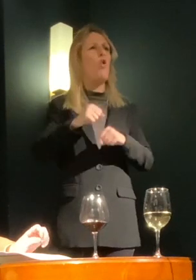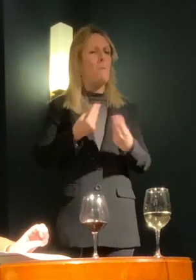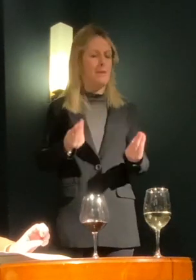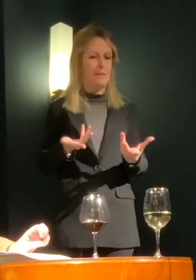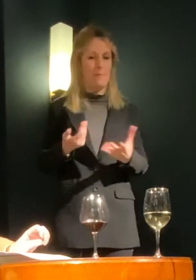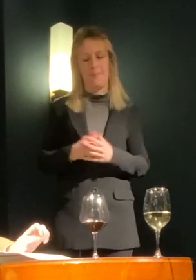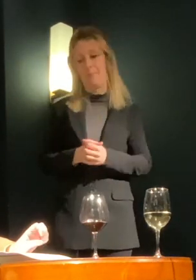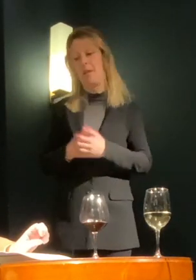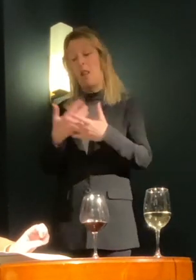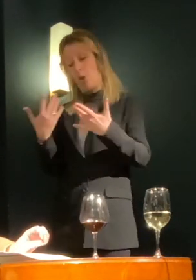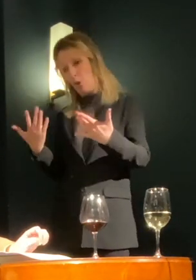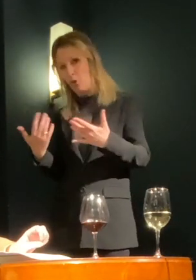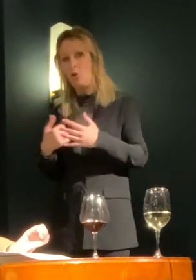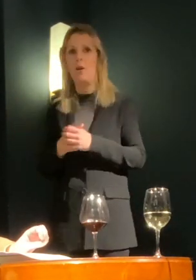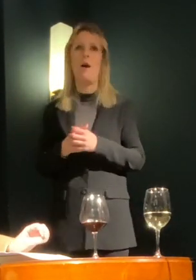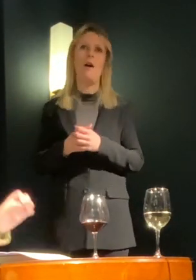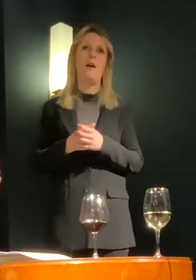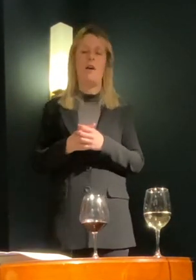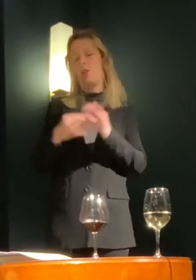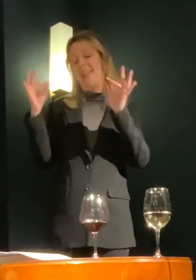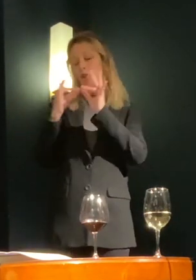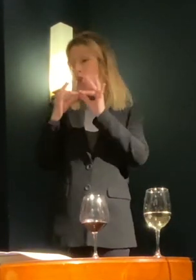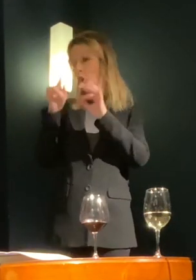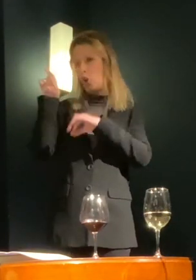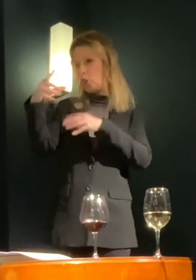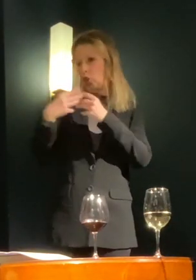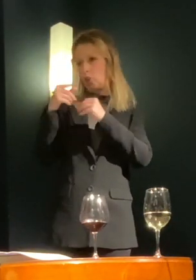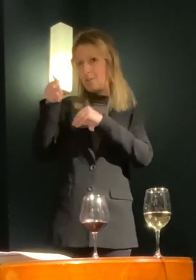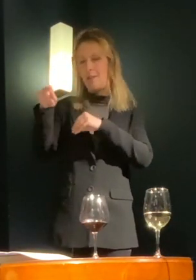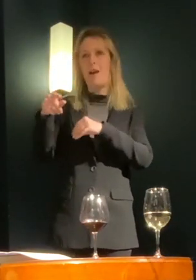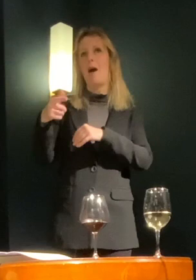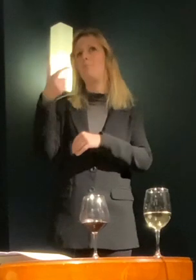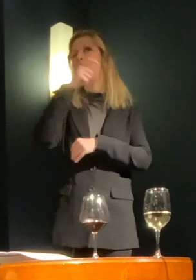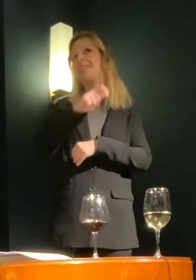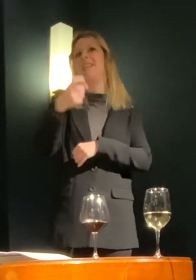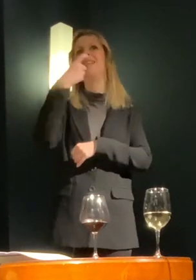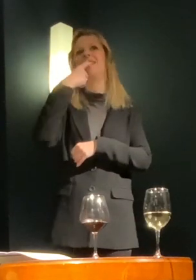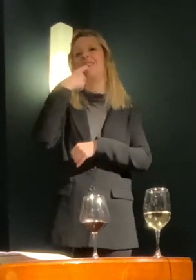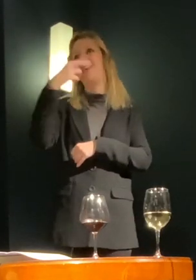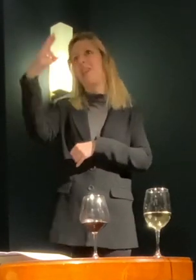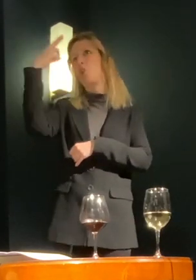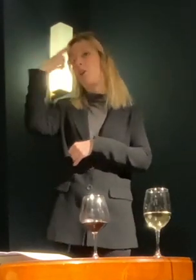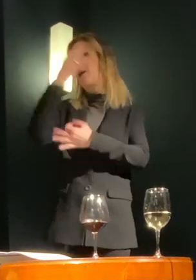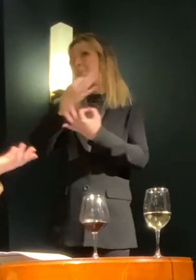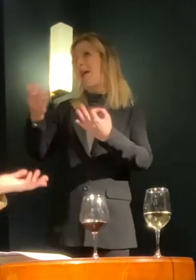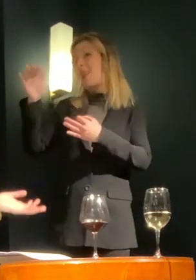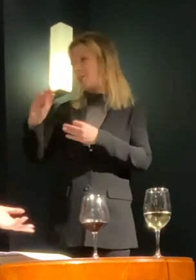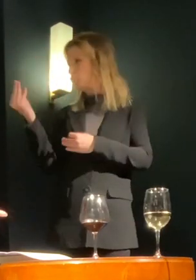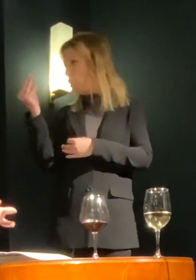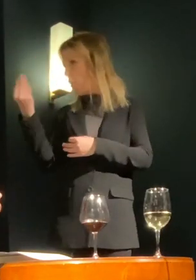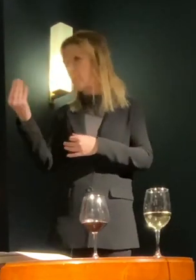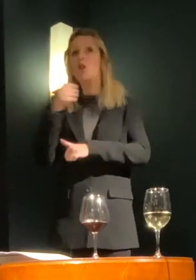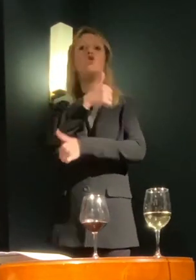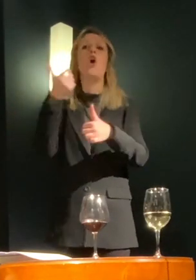Allora, premesso che sono perfettamente d'accordo con te, e chi ha dei ricordi belli della sua adolescenza è solo perché è sopravvissuto. Cioè in realtà è